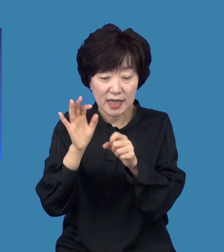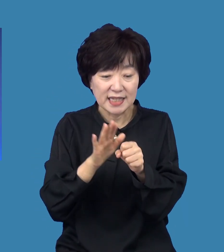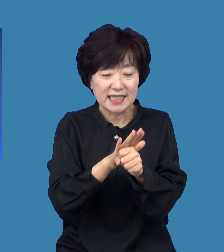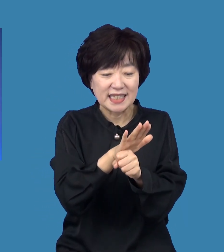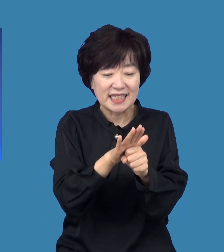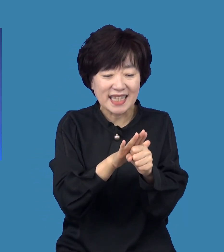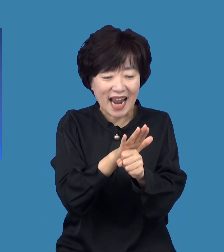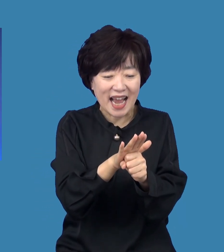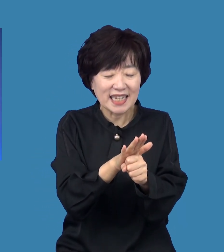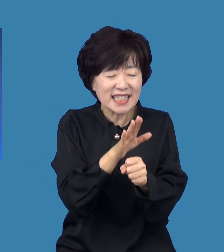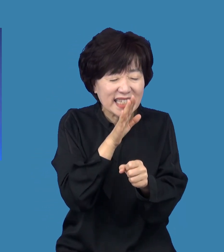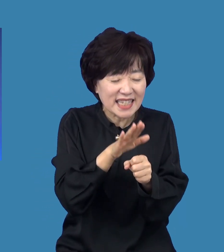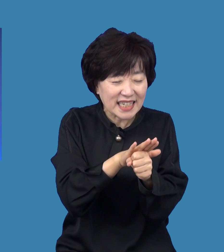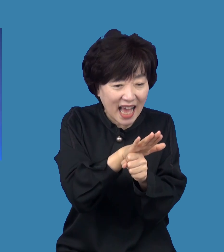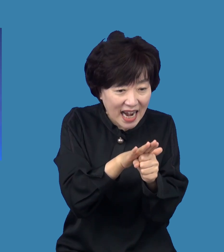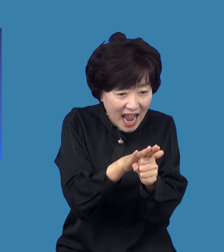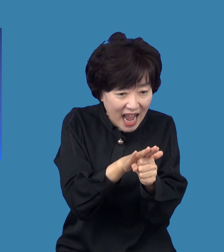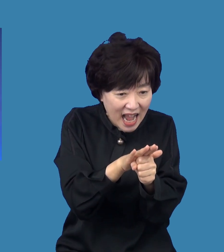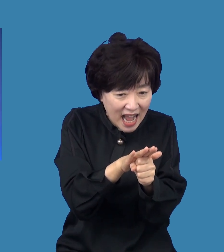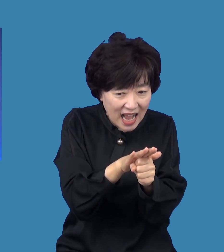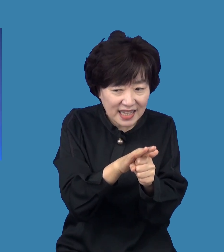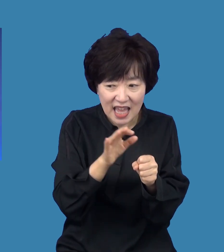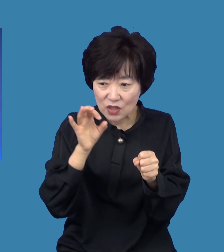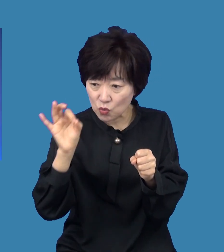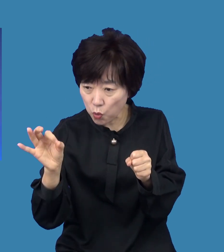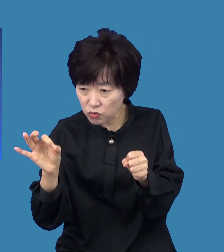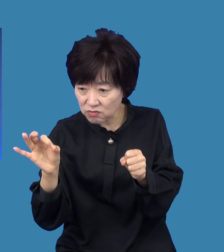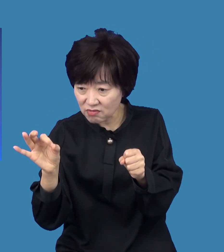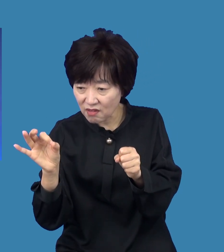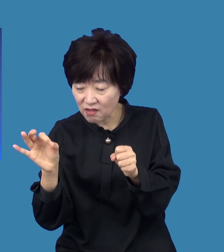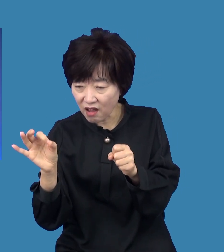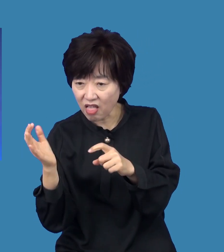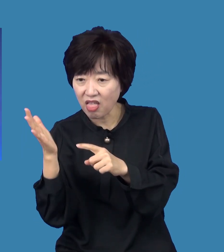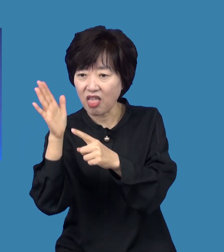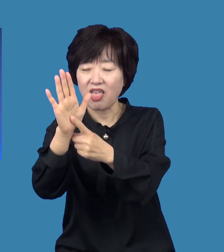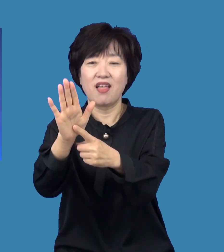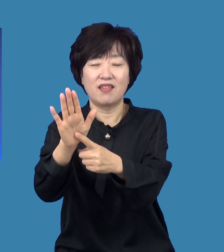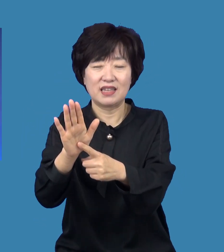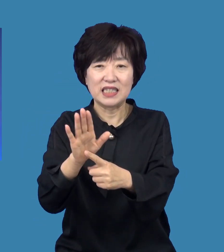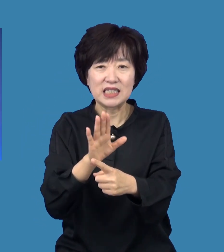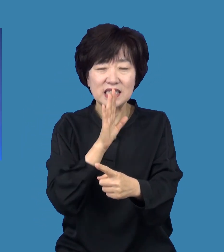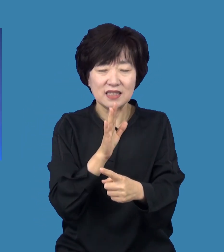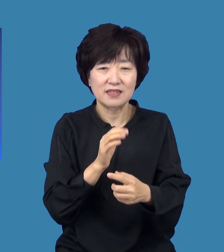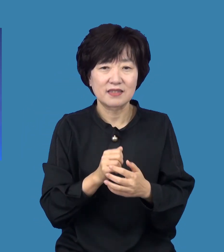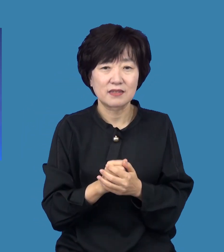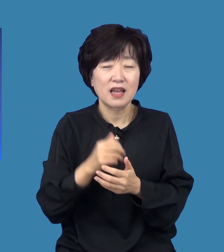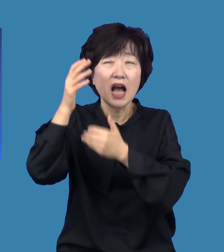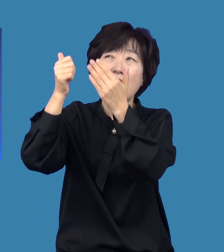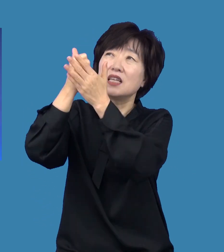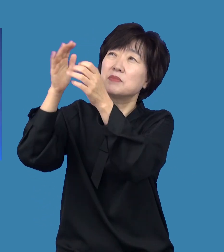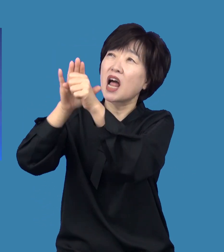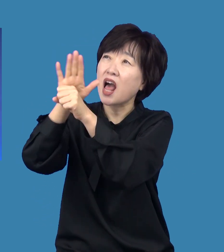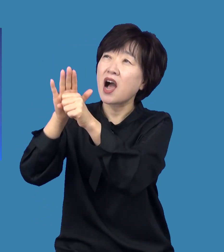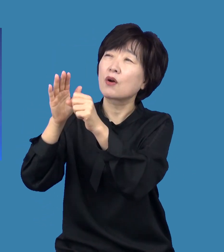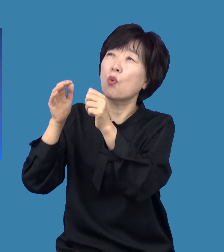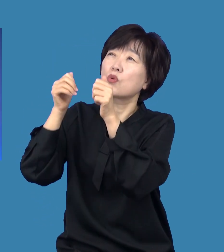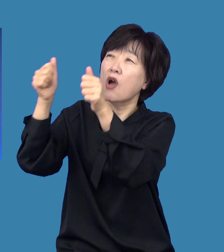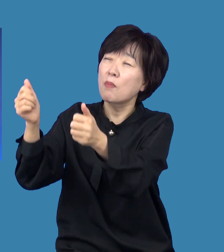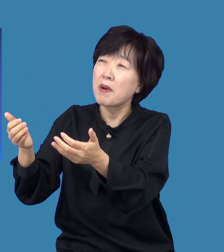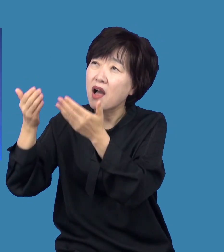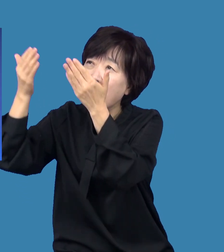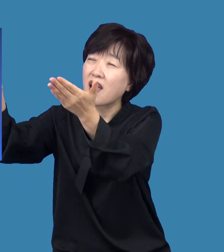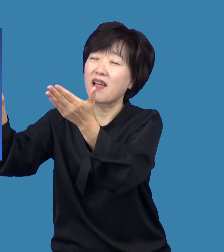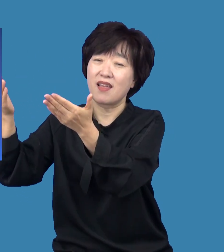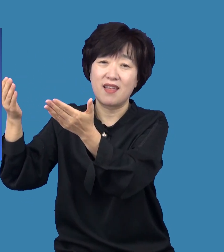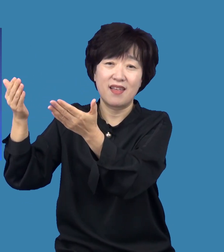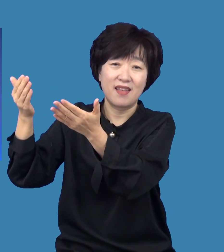그래요. 돈은 사랑의 실체이기 때문에 그래요. 자, 우리가 하나님을 사랑하고 경배한다는 것은